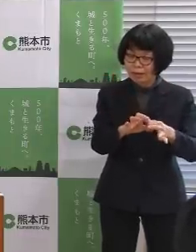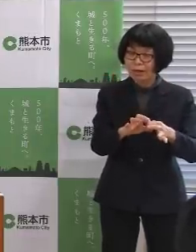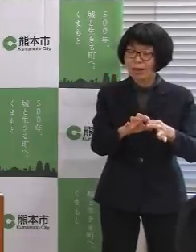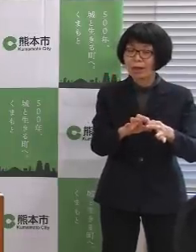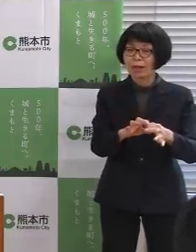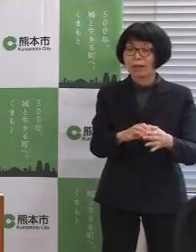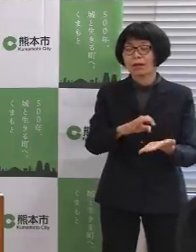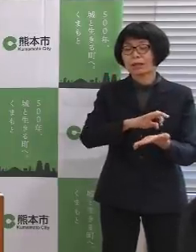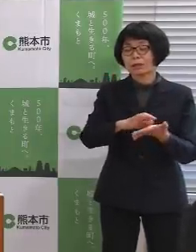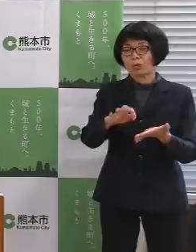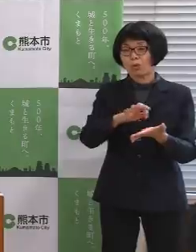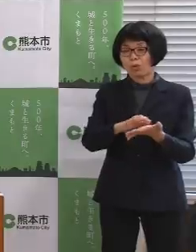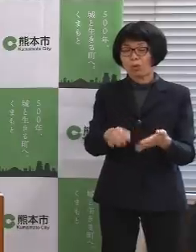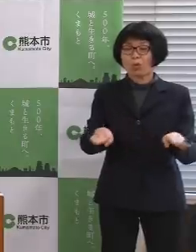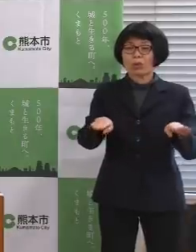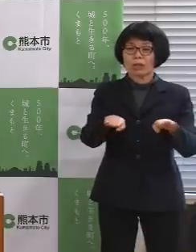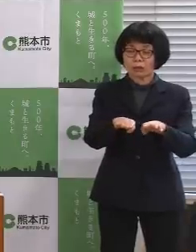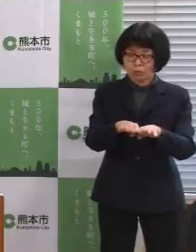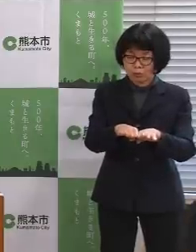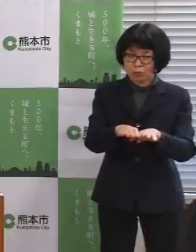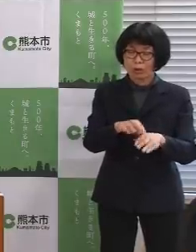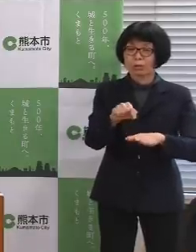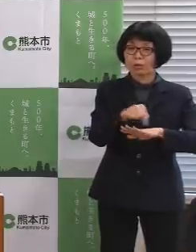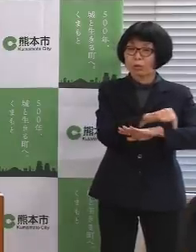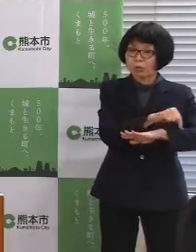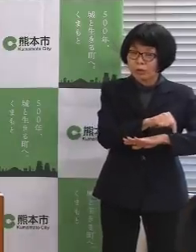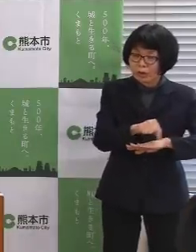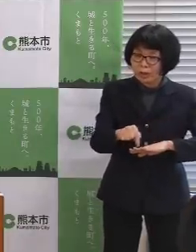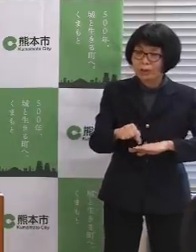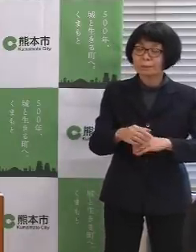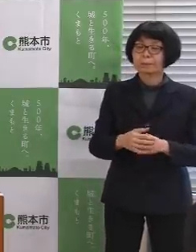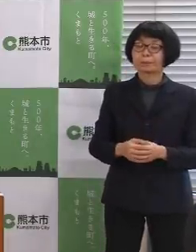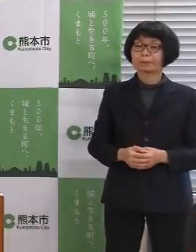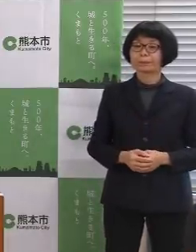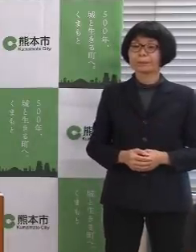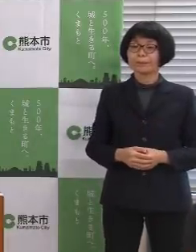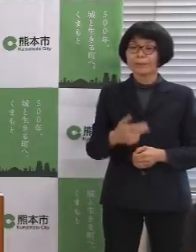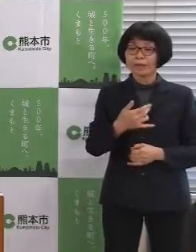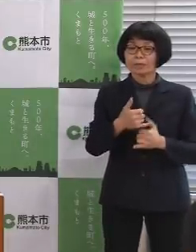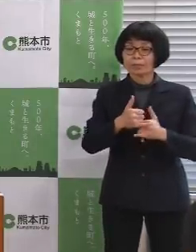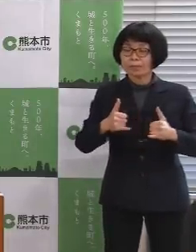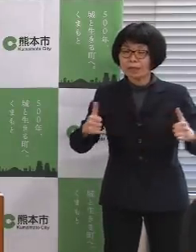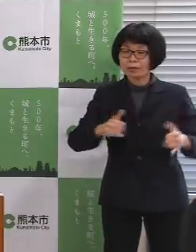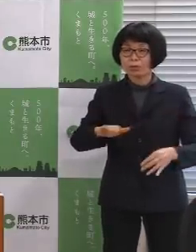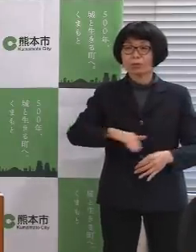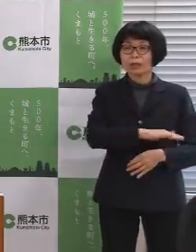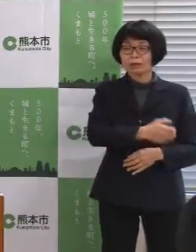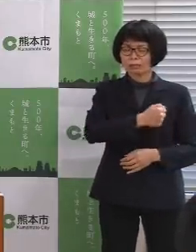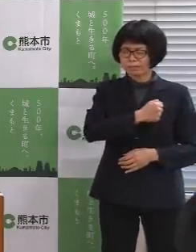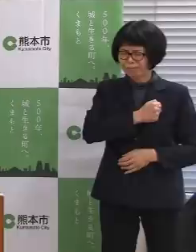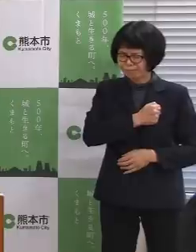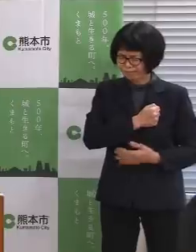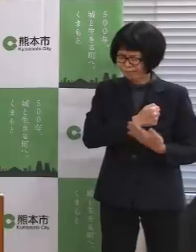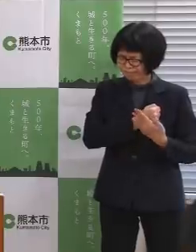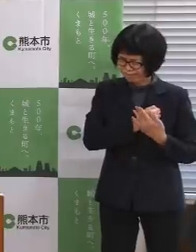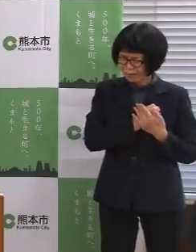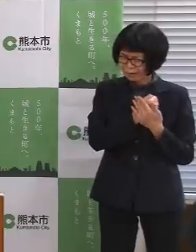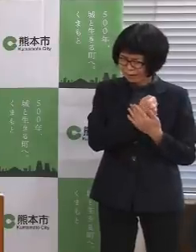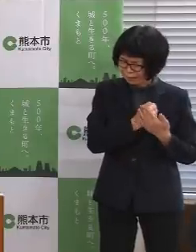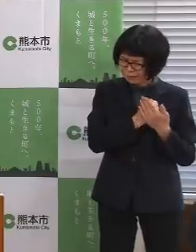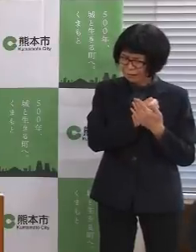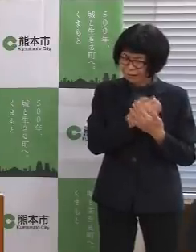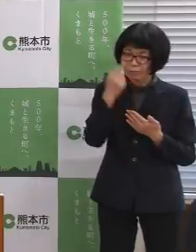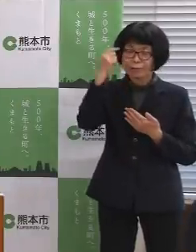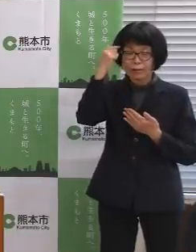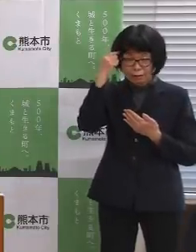利用を休止をさせていただく。特に、まあ、これやっぱり市民の皆さんの生命を第一に考えてということであります